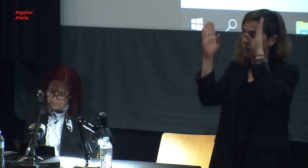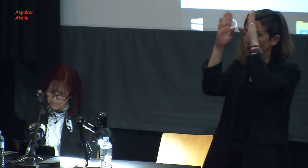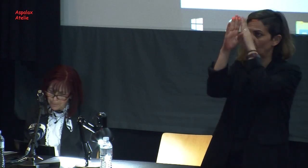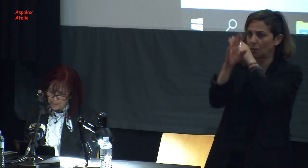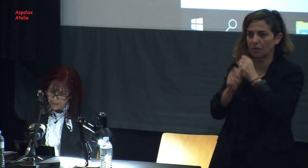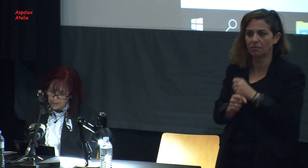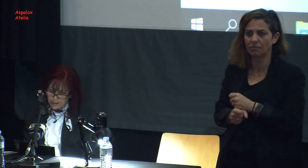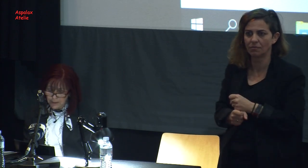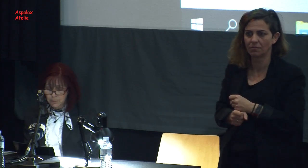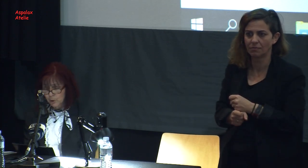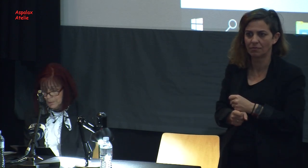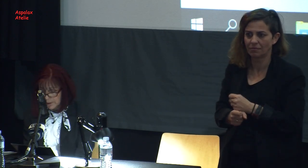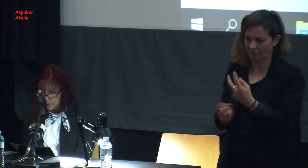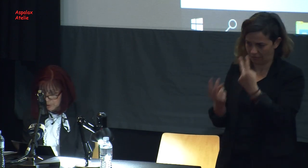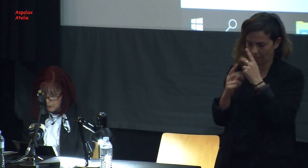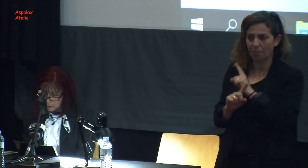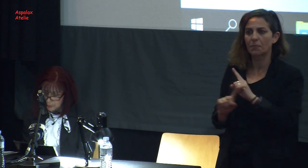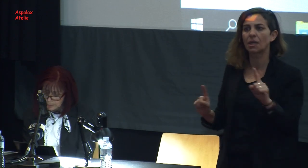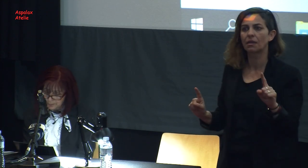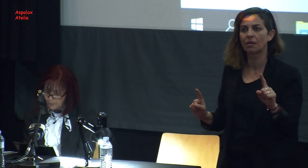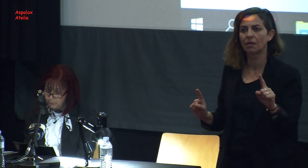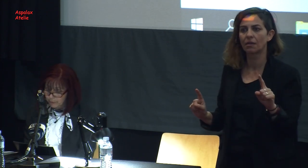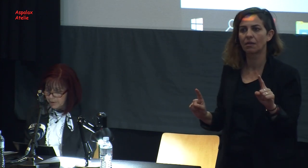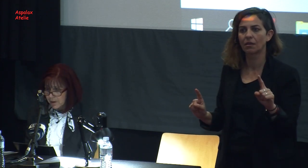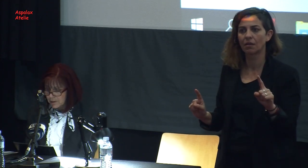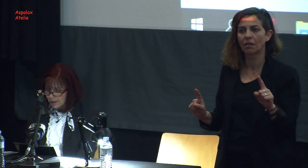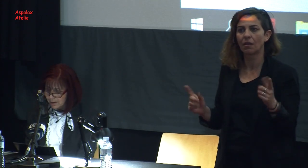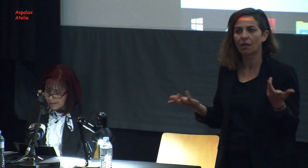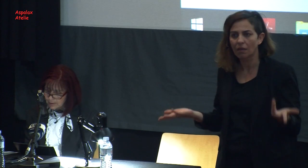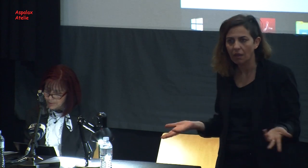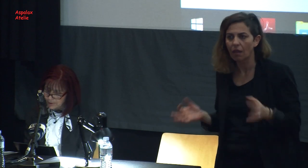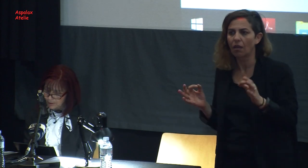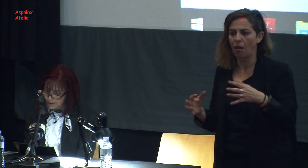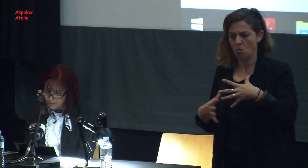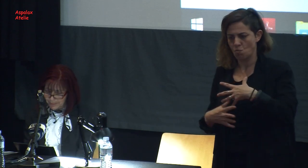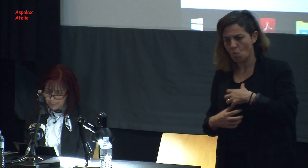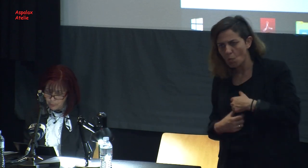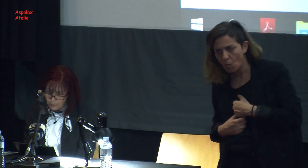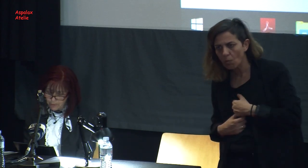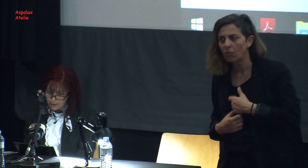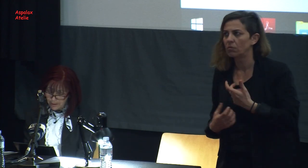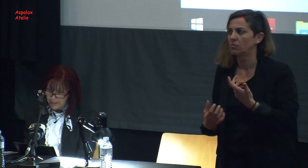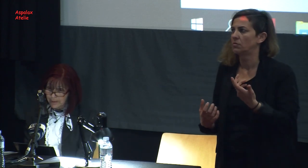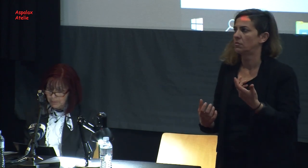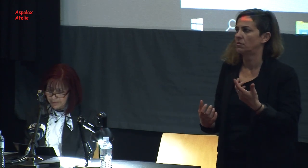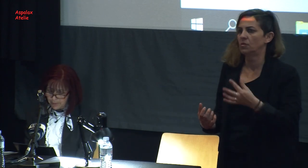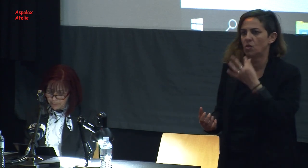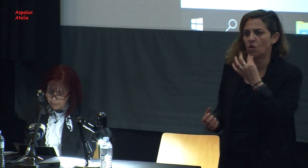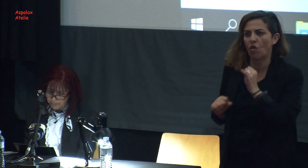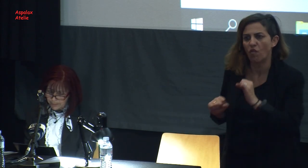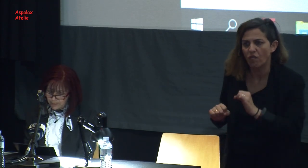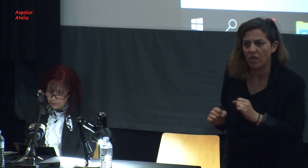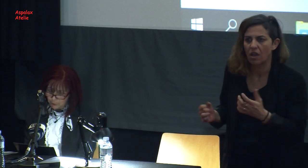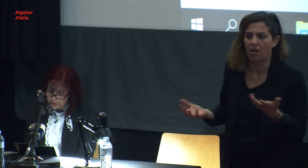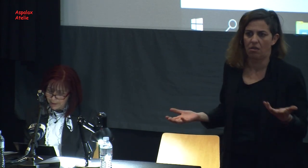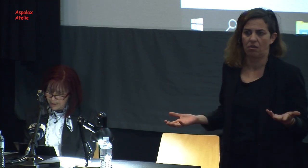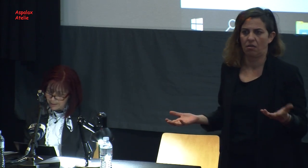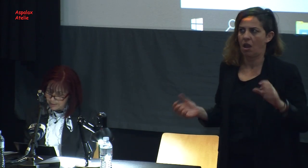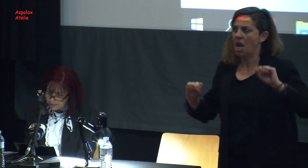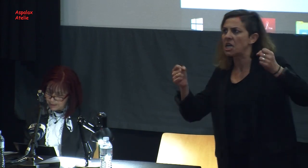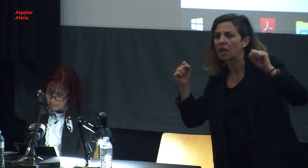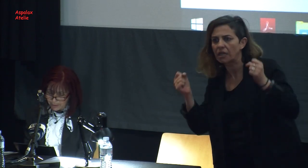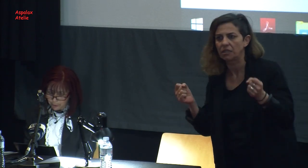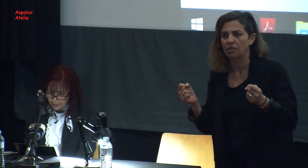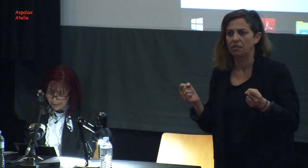πάσχοντα. Τα συμπτώματα της νόσου, φοβίες, κατάθλιψη, κρίση πανικού δεν επιτρέπουν τους